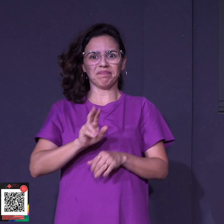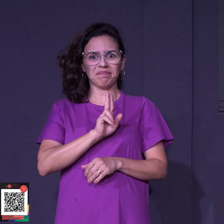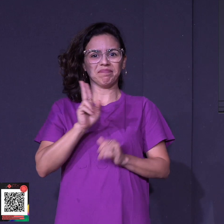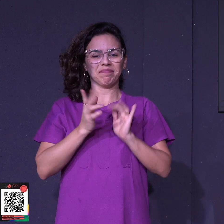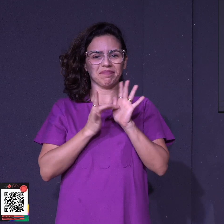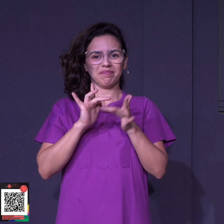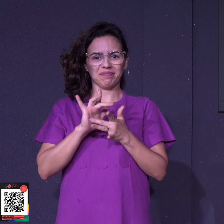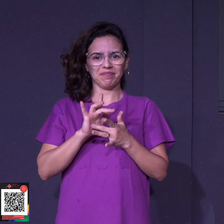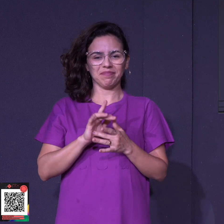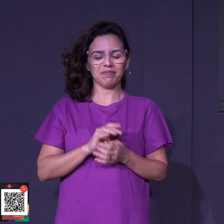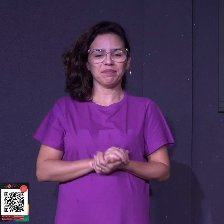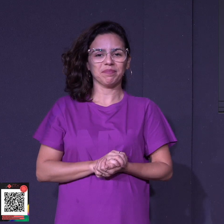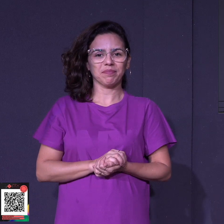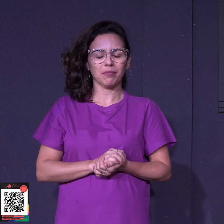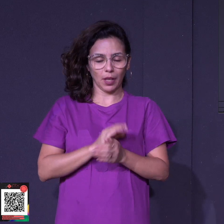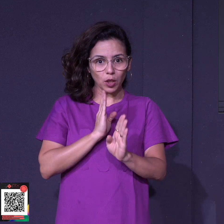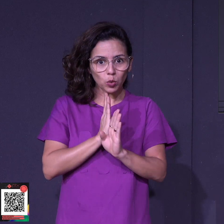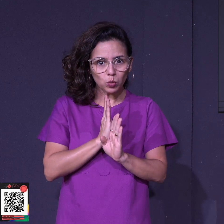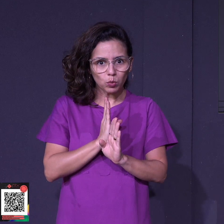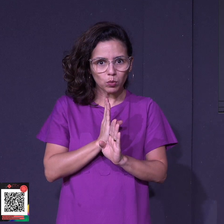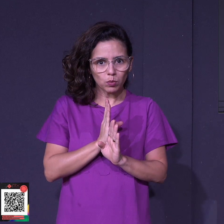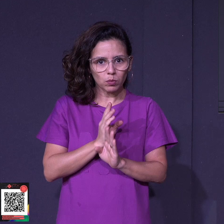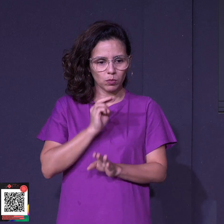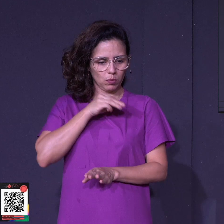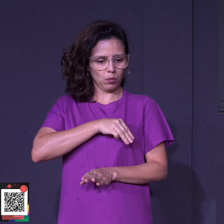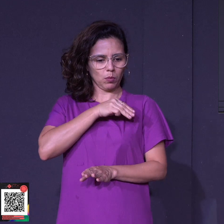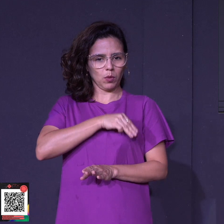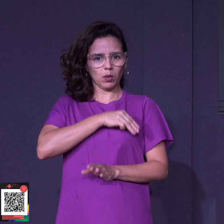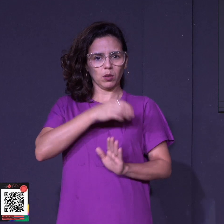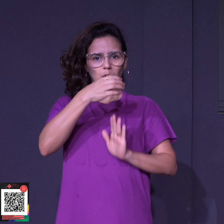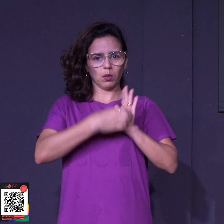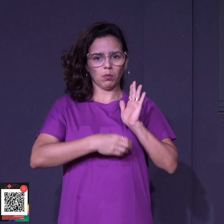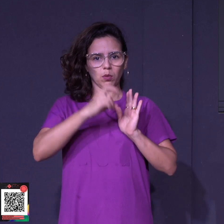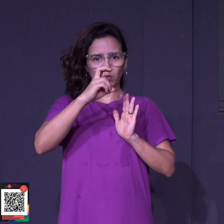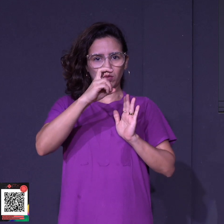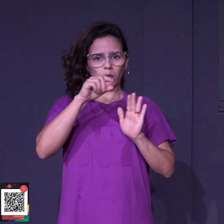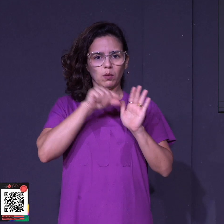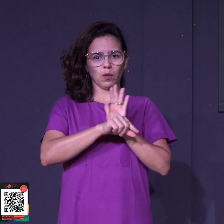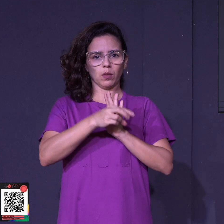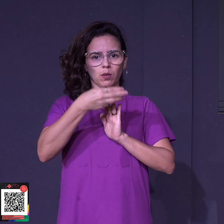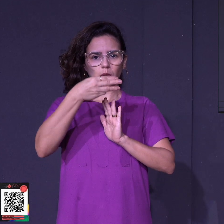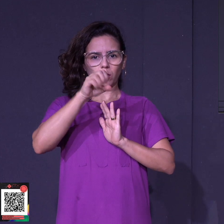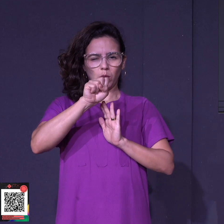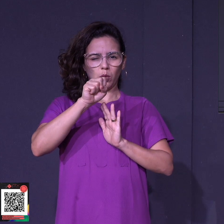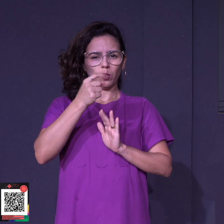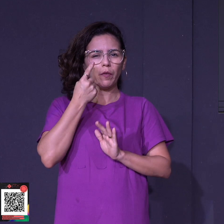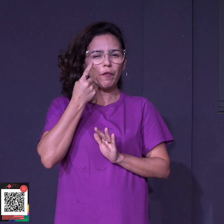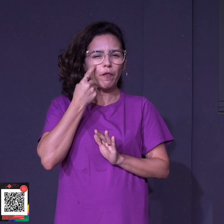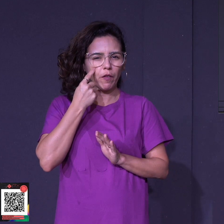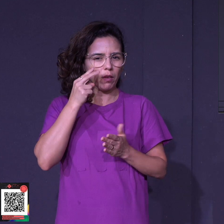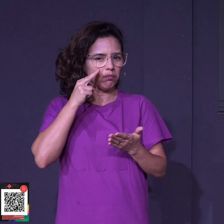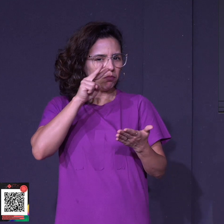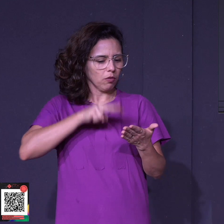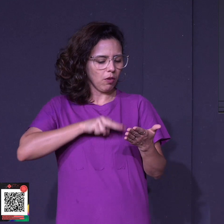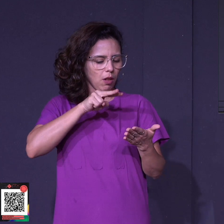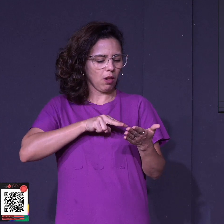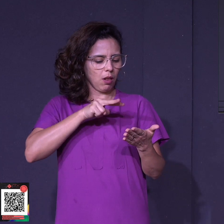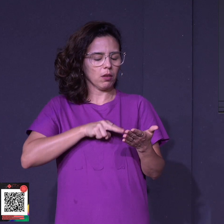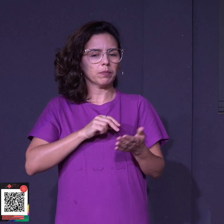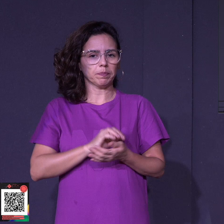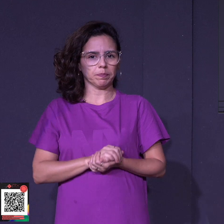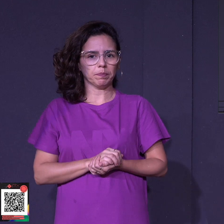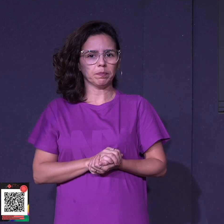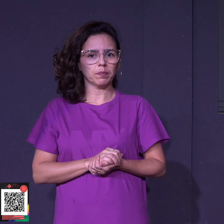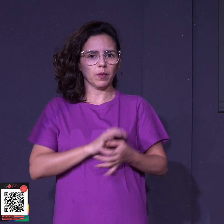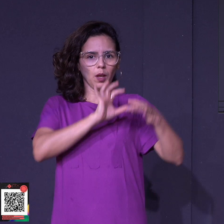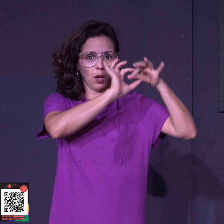dá um glória a Deus aí, se você achou Mateus 5. Mateus 5, 38. Olha o que diz o texto. Está dentro